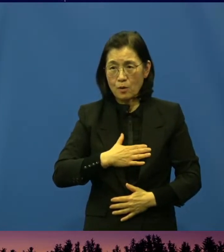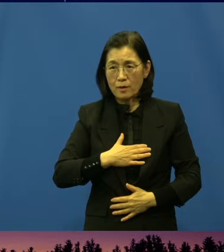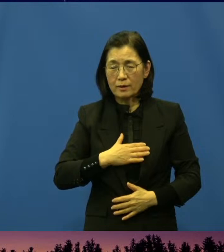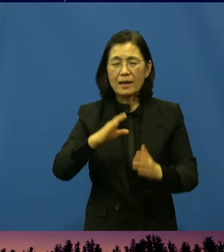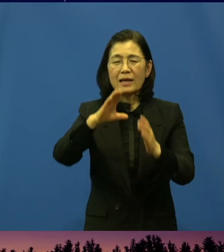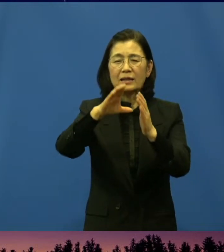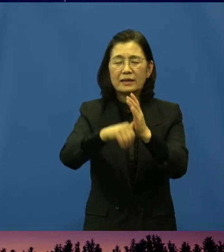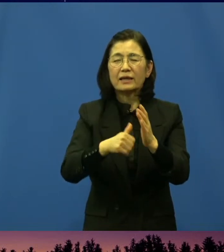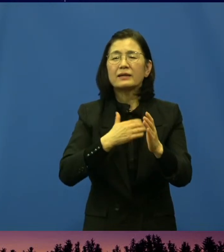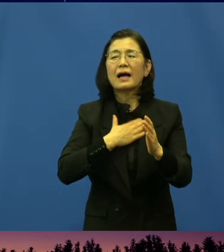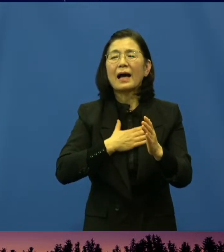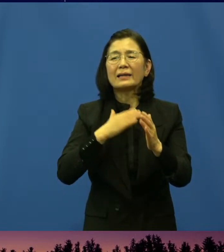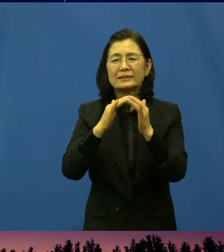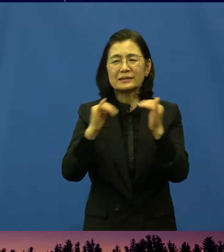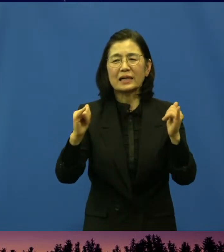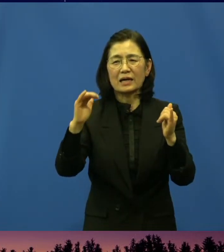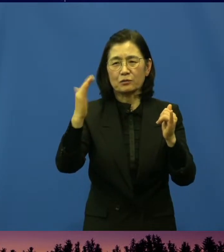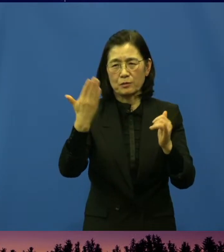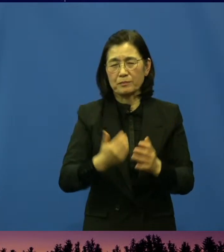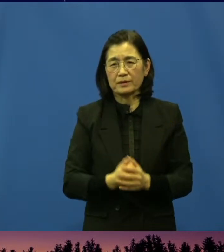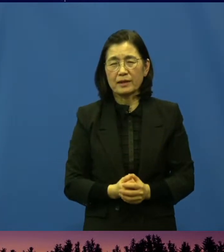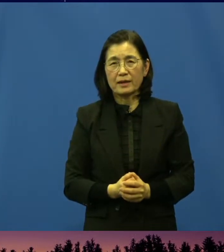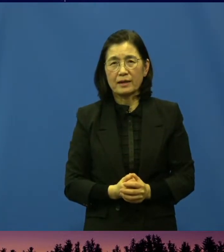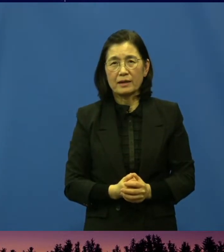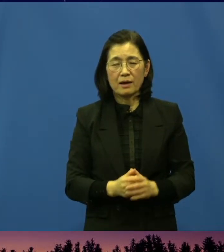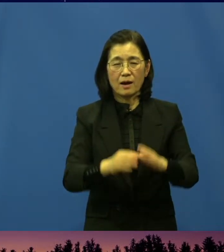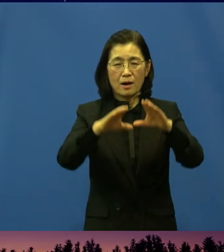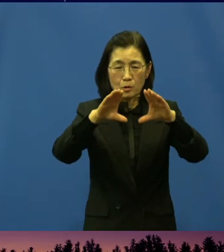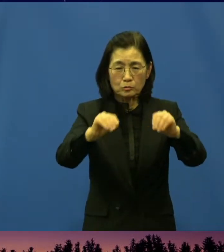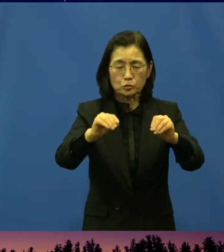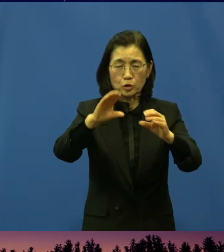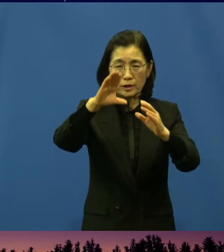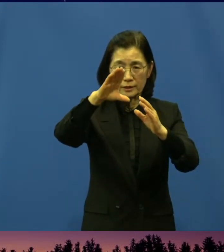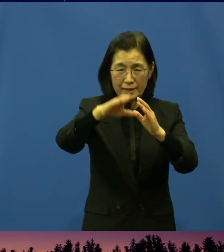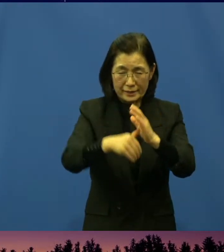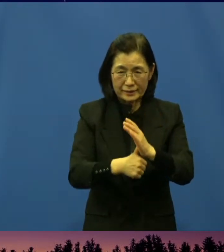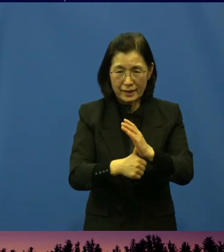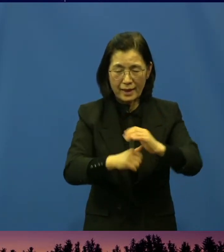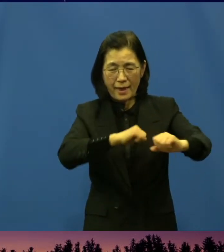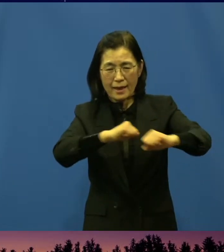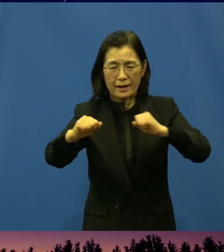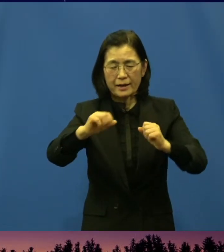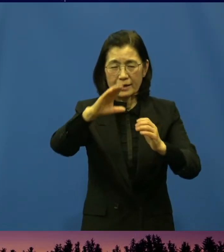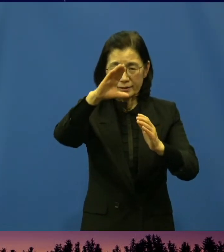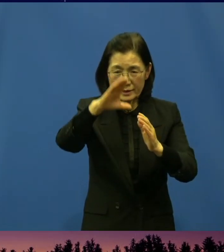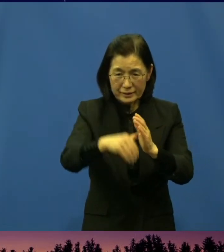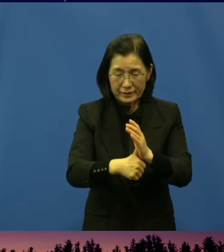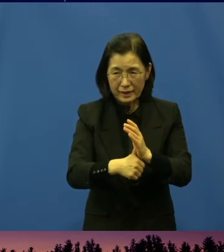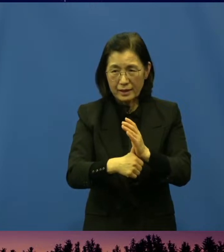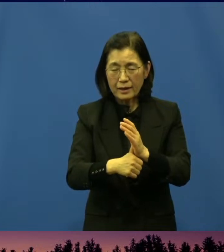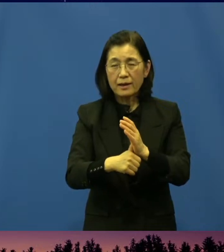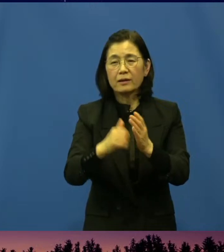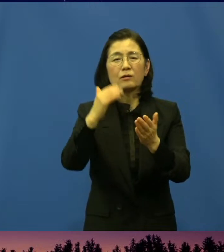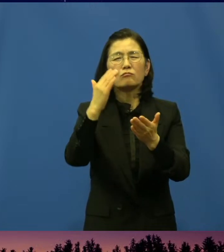자가 된다는 거. 그죠? 때를 아는 거, 때에 맞는 행동을 하는 거, 그게 지혜잖아요.